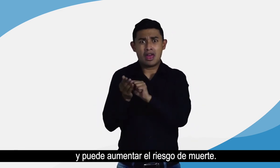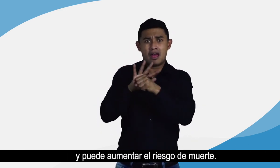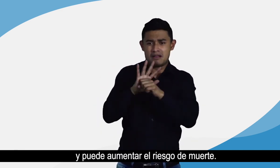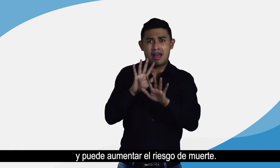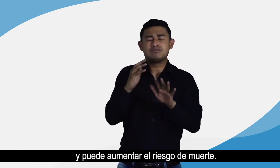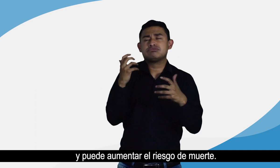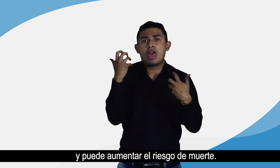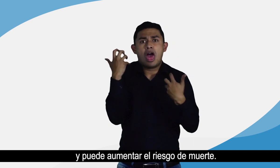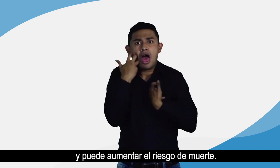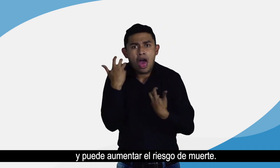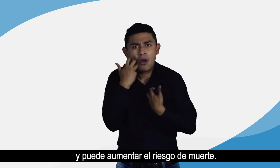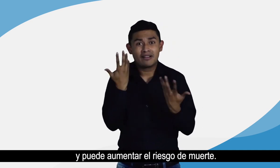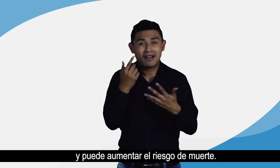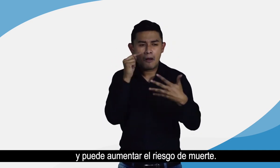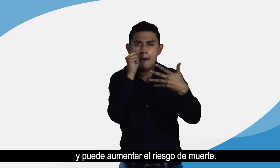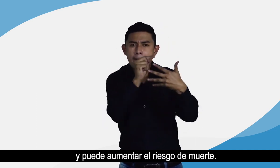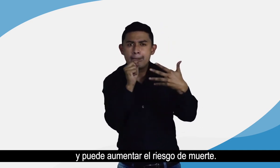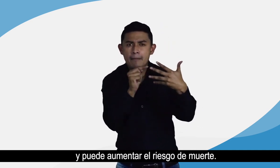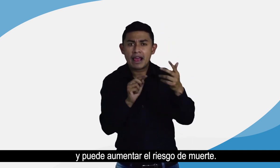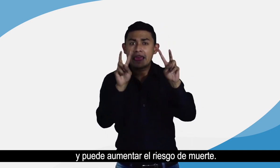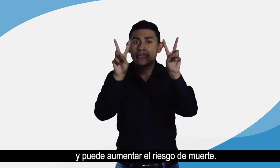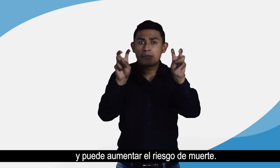y pueden aumentar el riesgo de muerte.